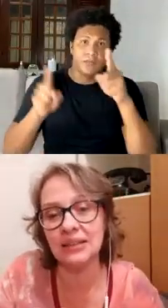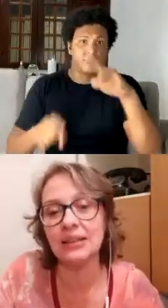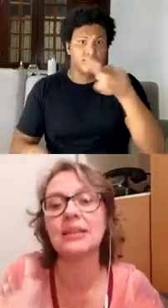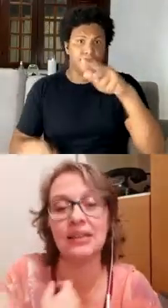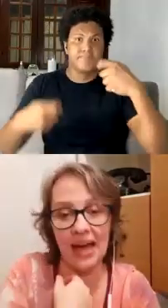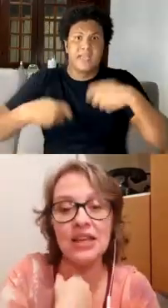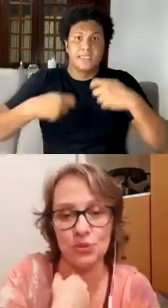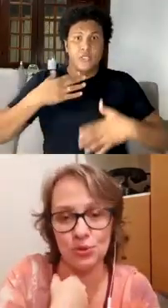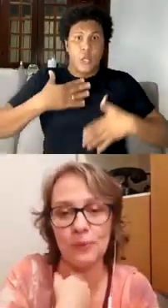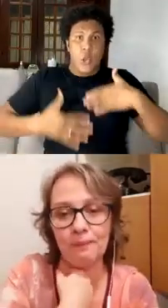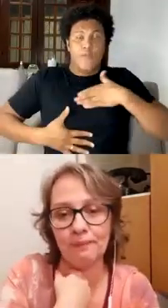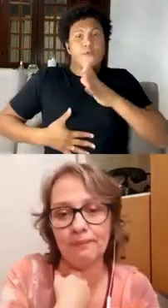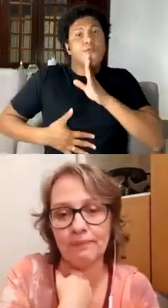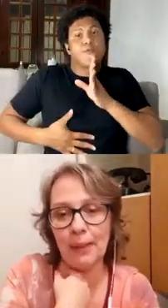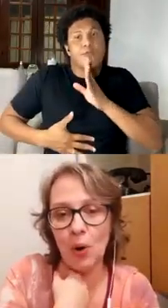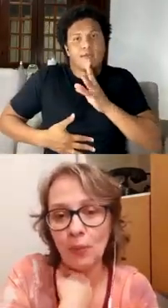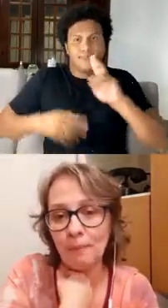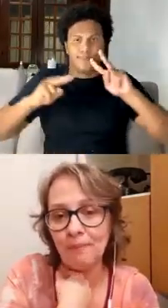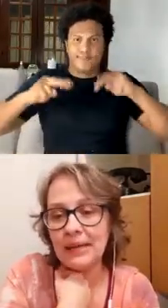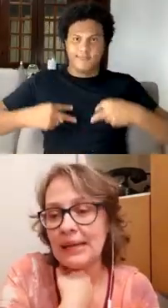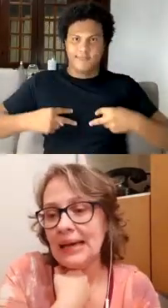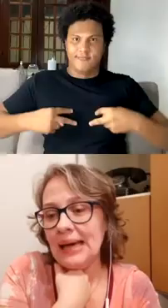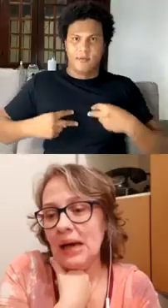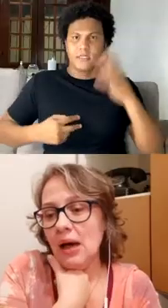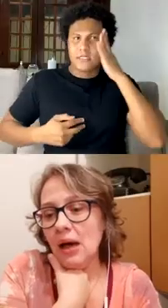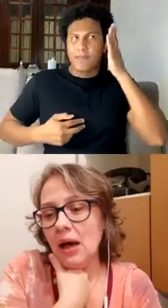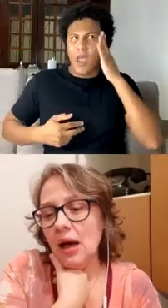certeza que quer isso. Tá bom?